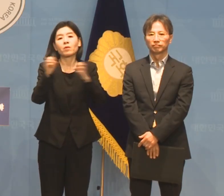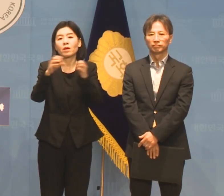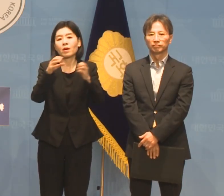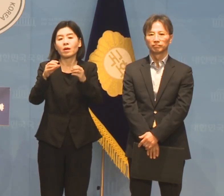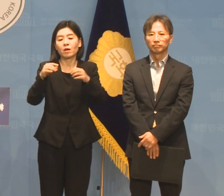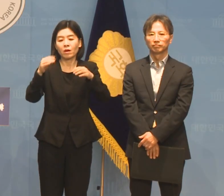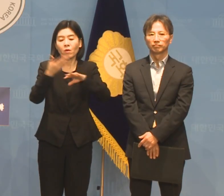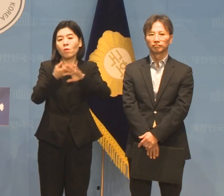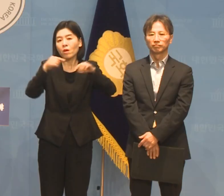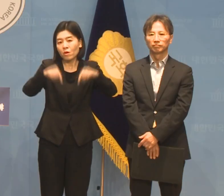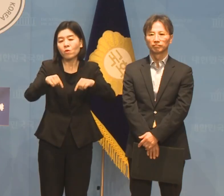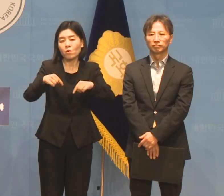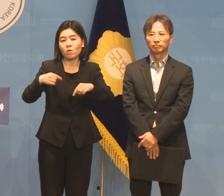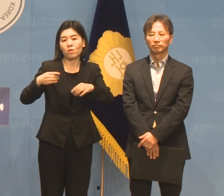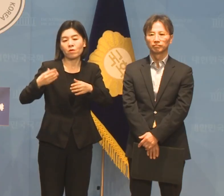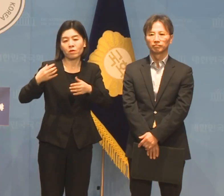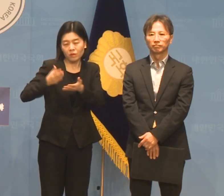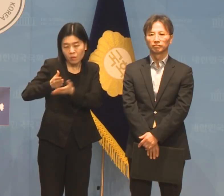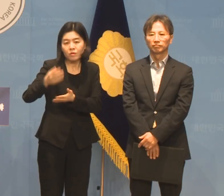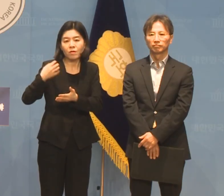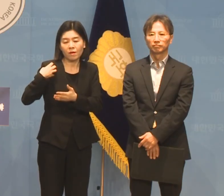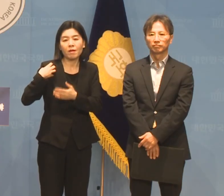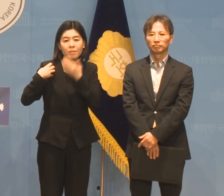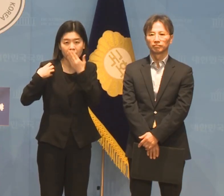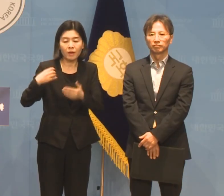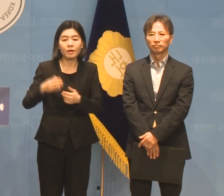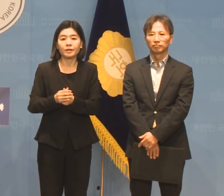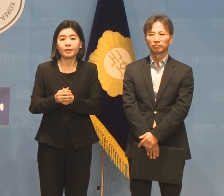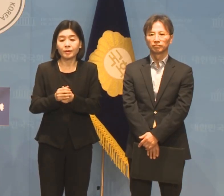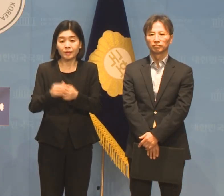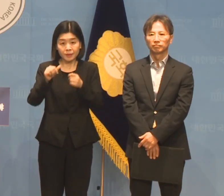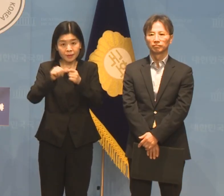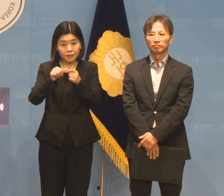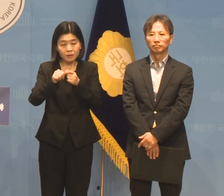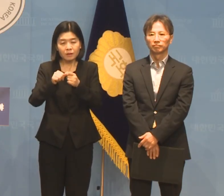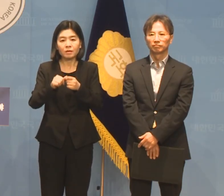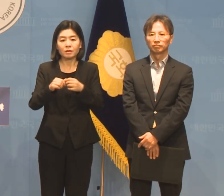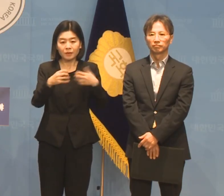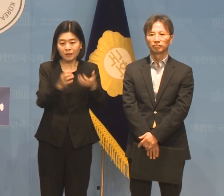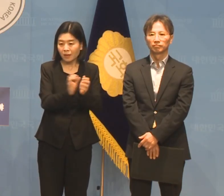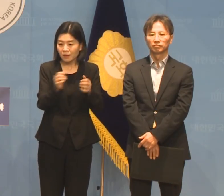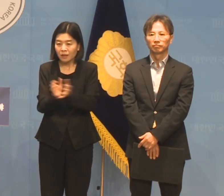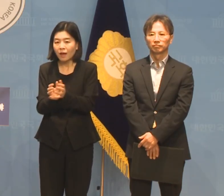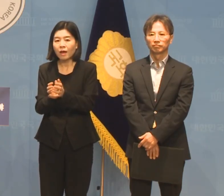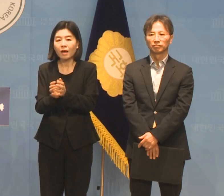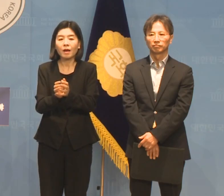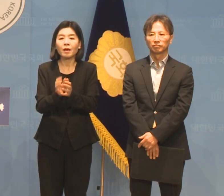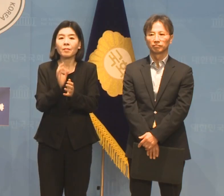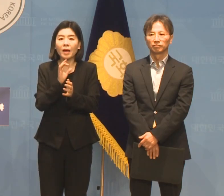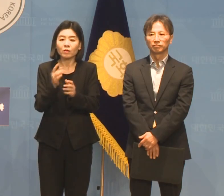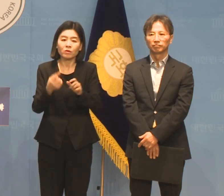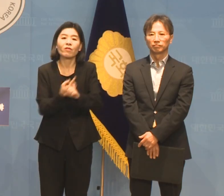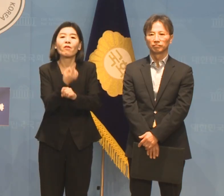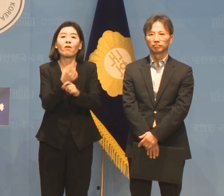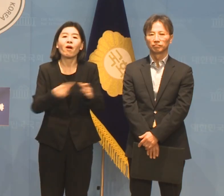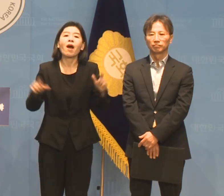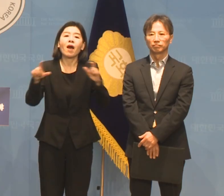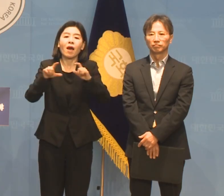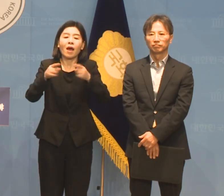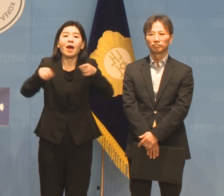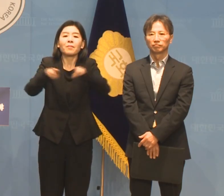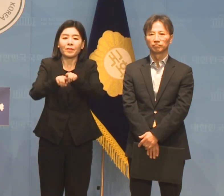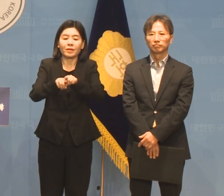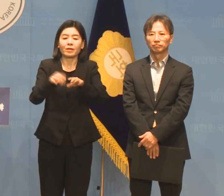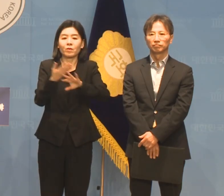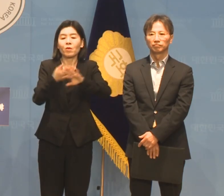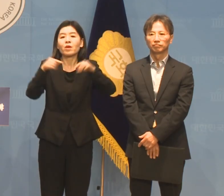것입니다. 다섯째, 초당적 외교안보 전략위원회를 제도화하겠습니다. 외교안보